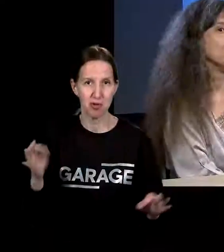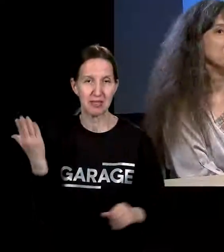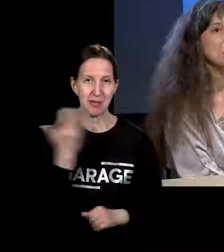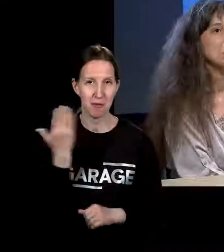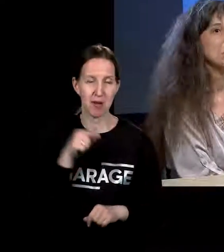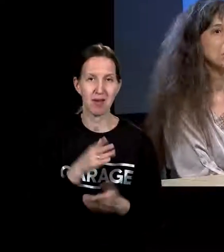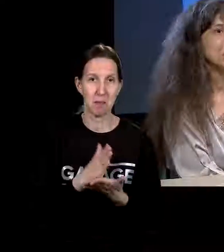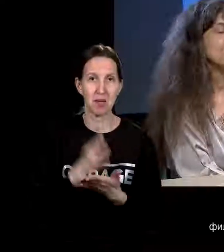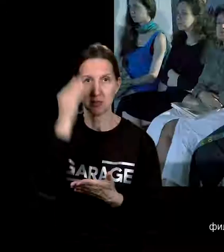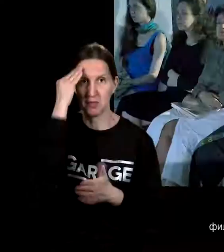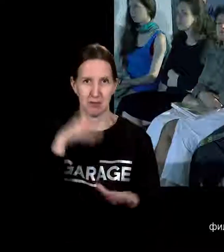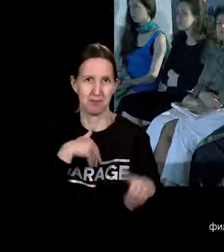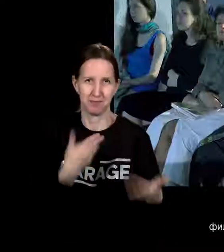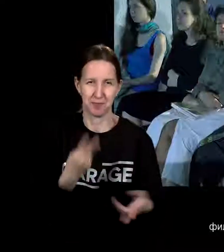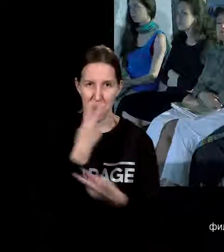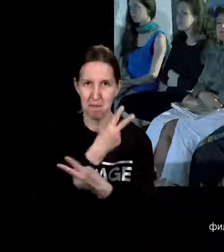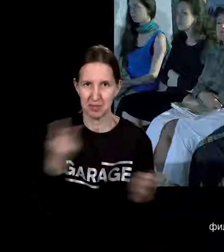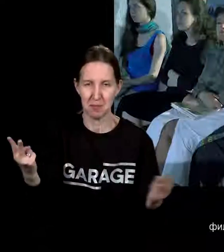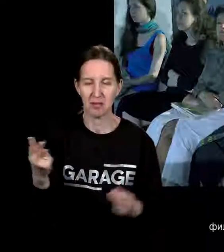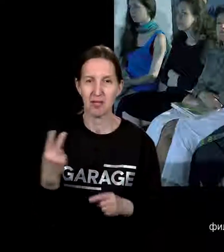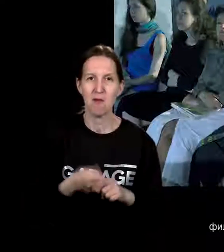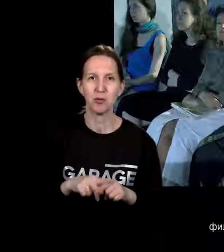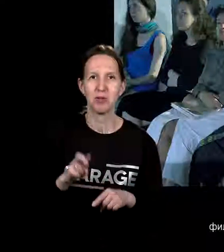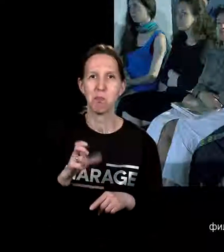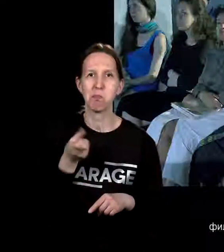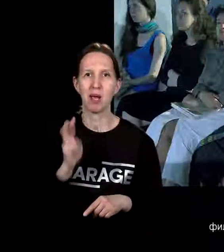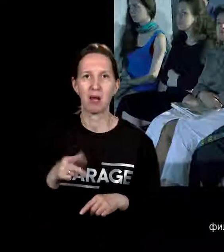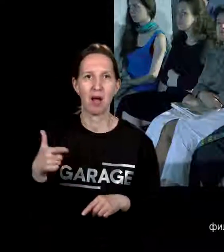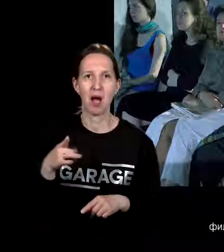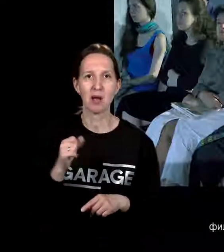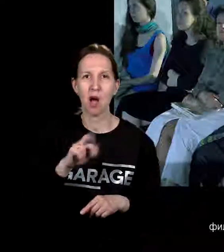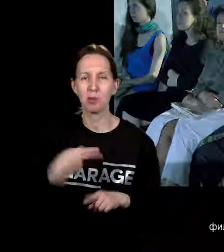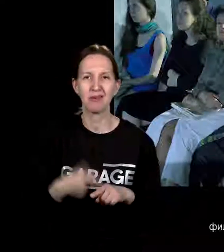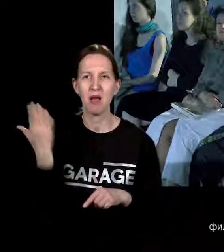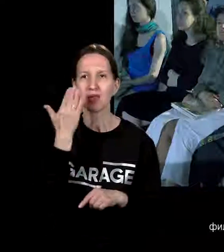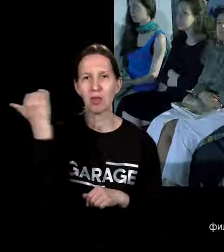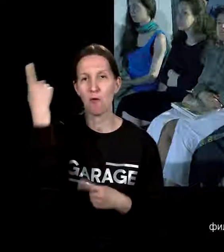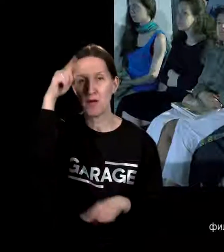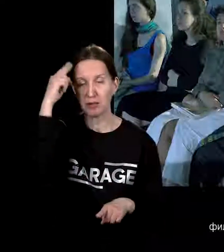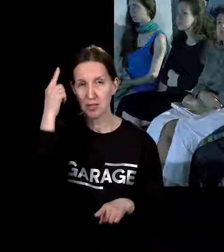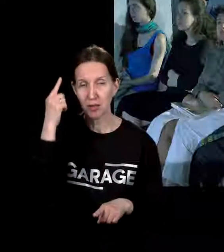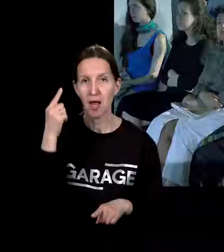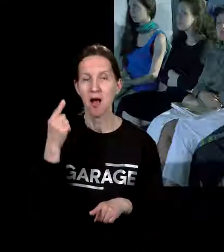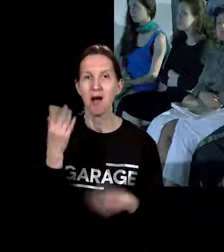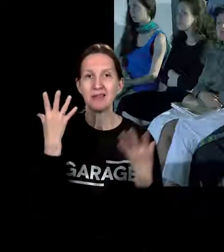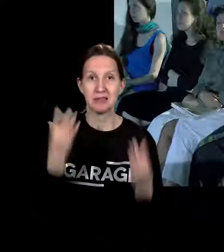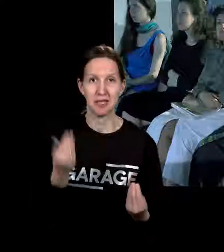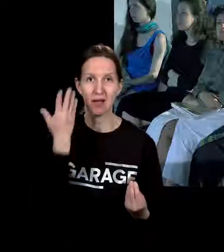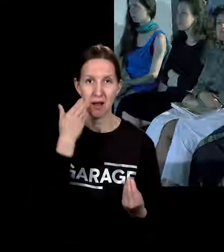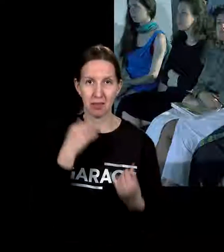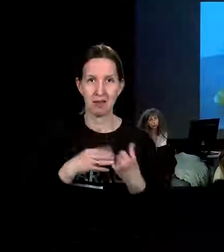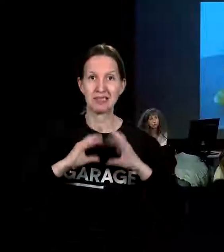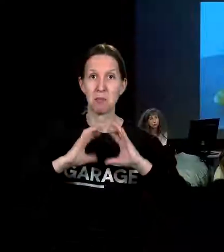который имеет смысл посмотреть. И вообще вот этот самый бэкграунд кинофантастики, там вот фильм «День, когда Земля остановилась», такая